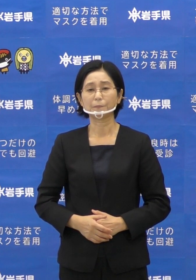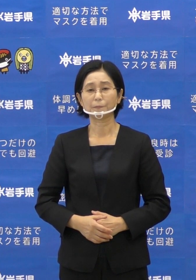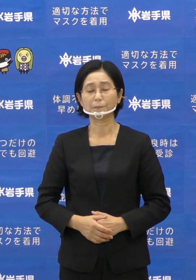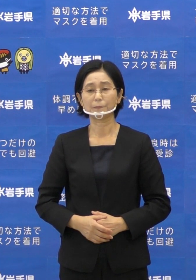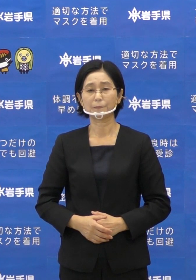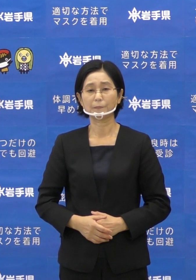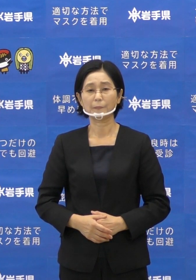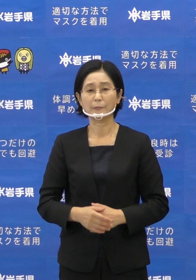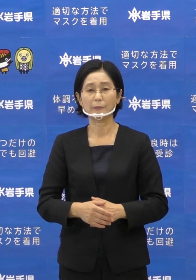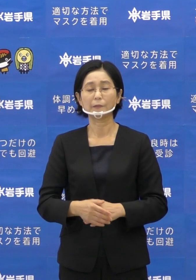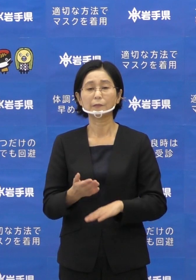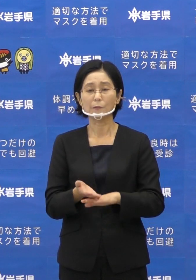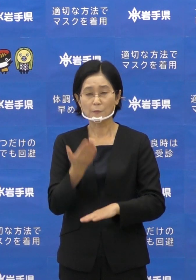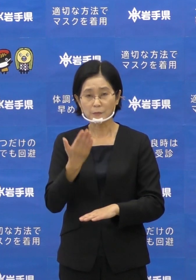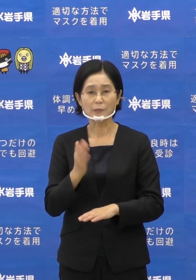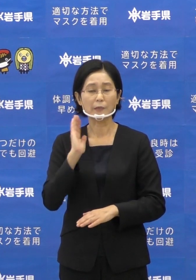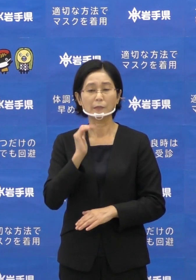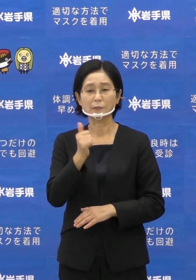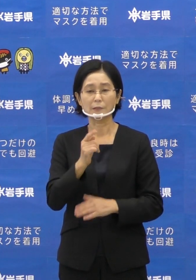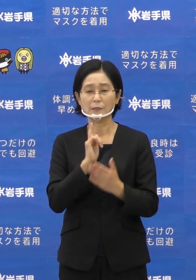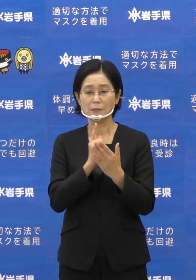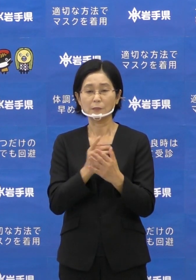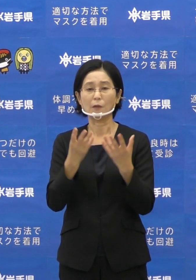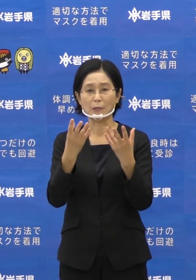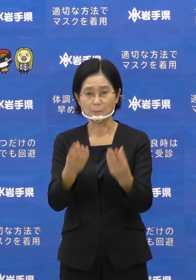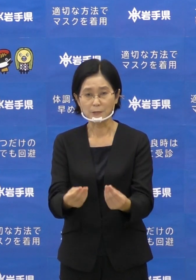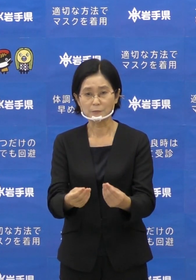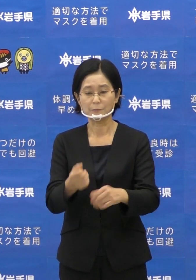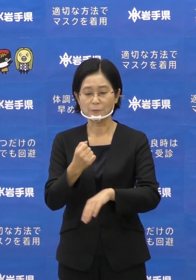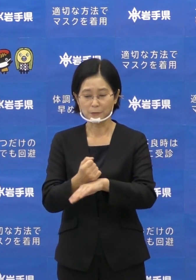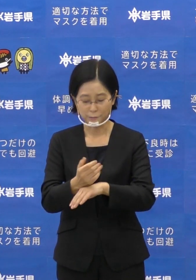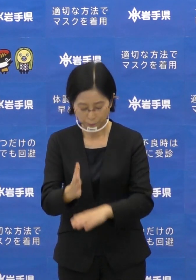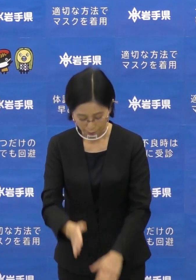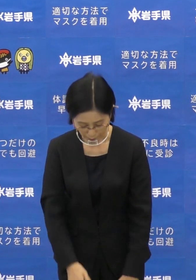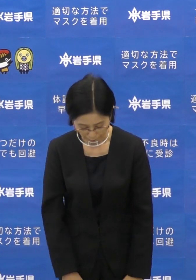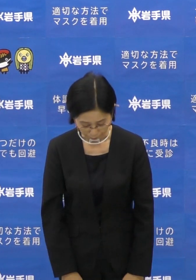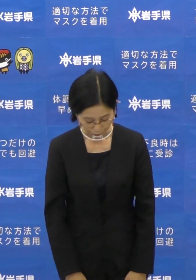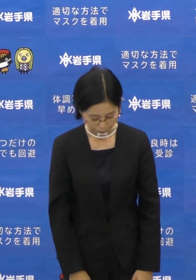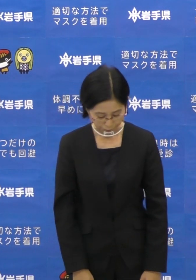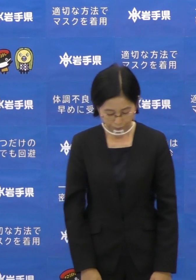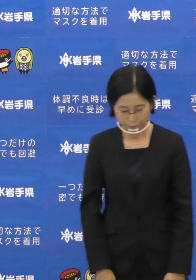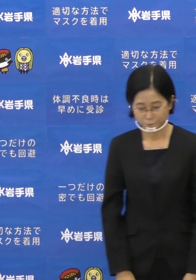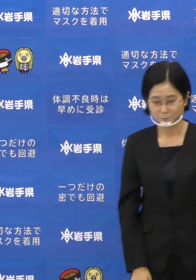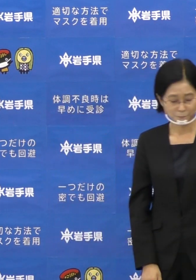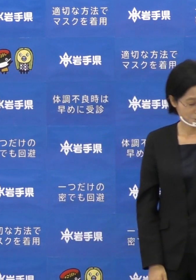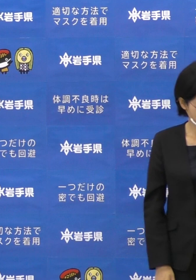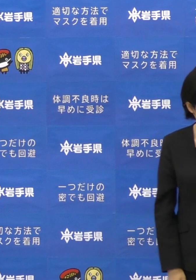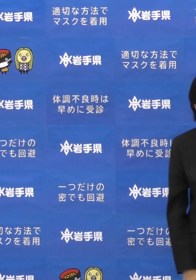。 以上をもちまして記者会見を終わります。 はい、お疲れ様でした。 お疲れ様でした。